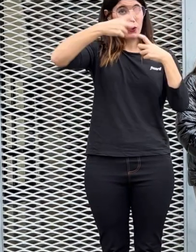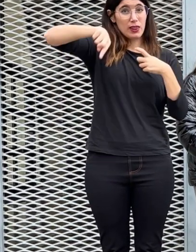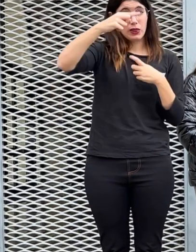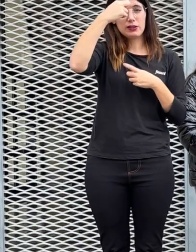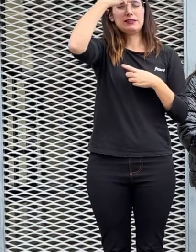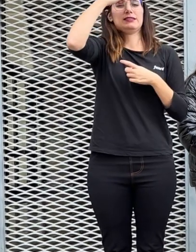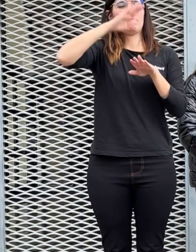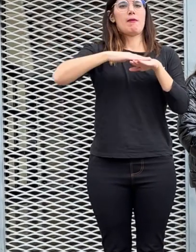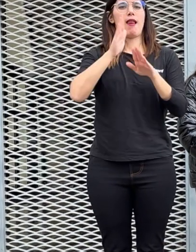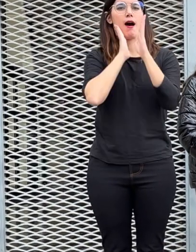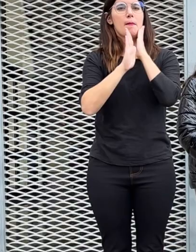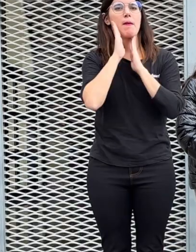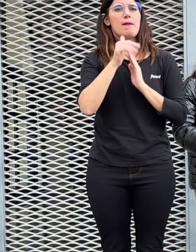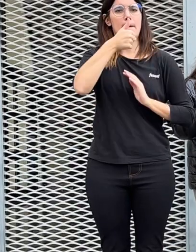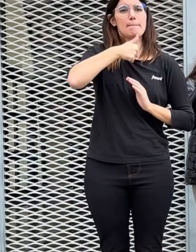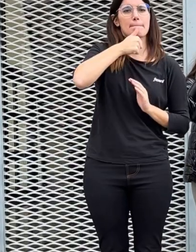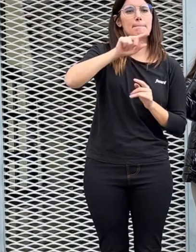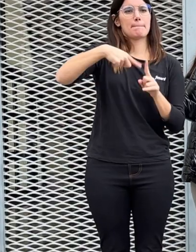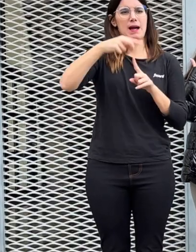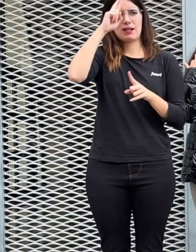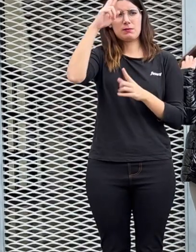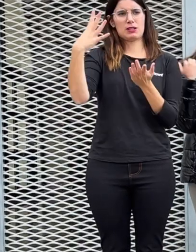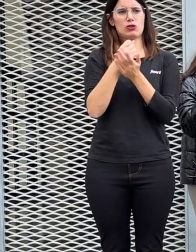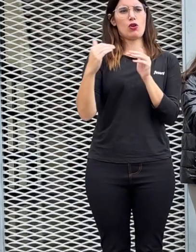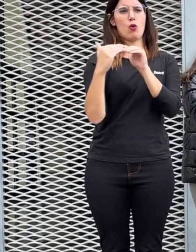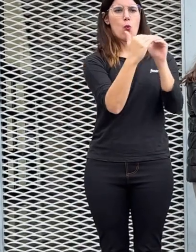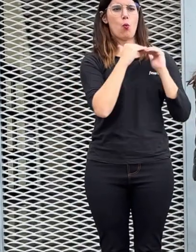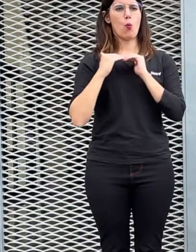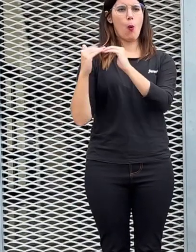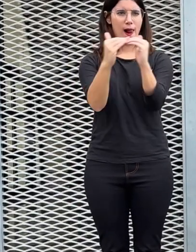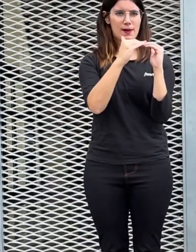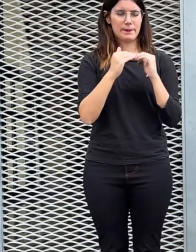per a ser amables, pacients i respectuosos amb tots per igual.